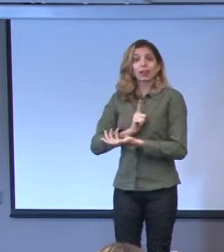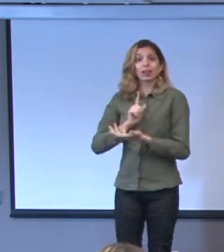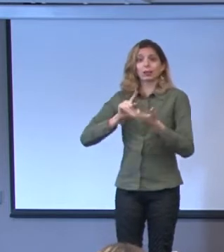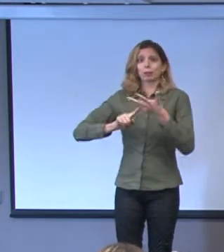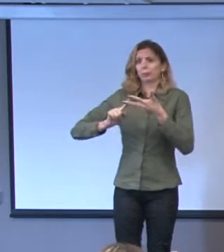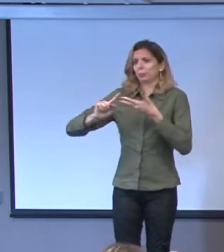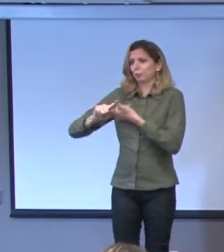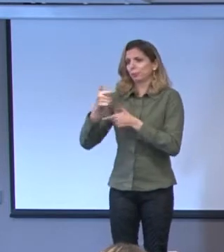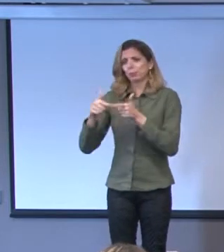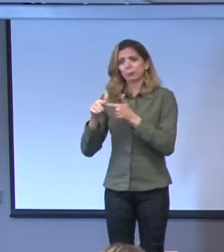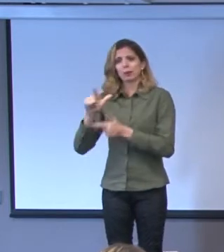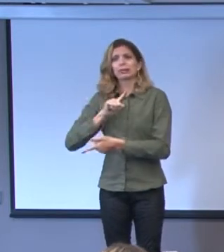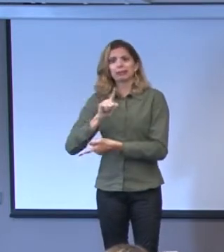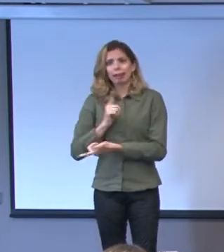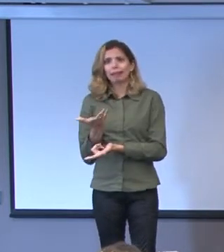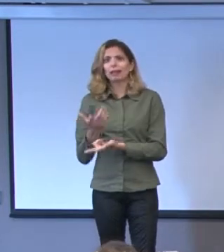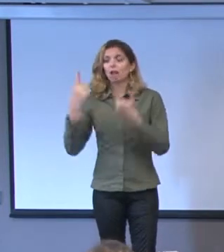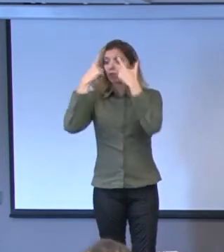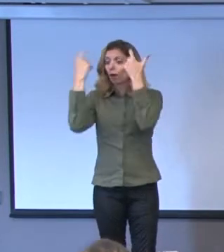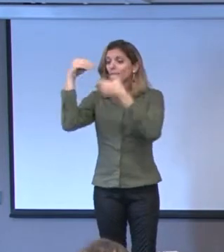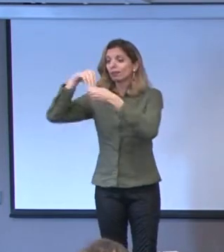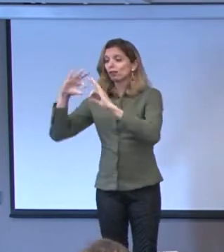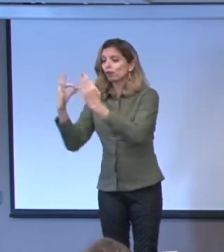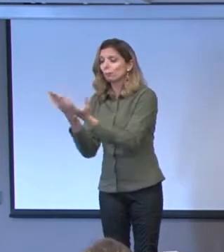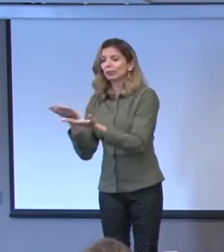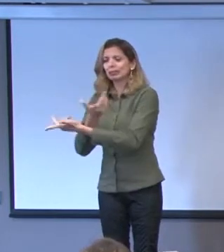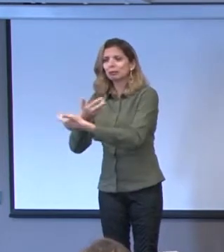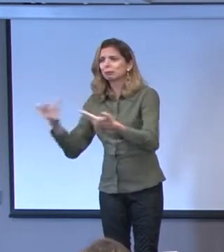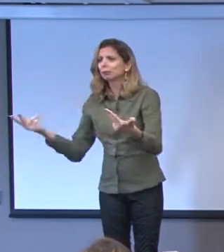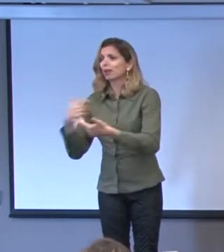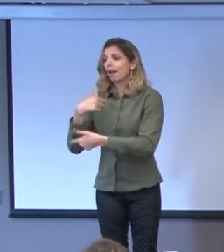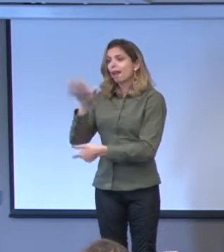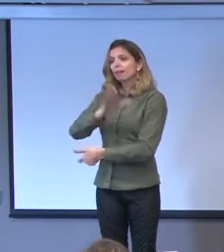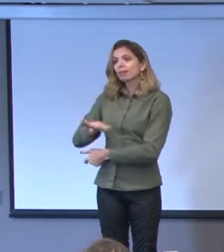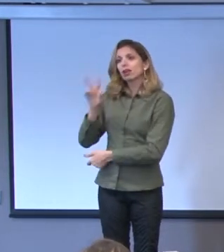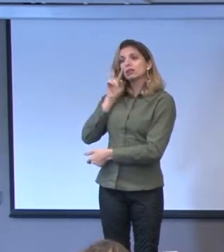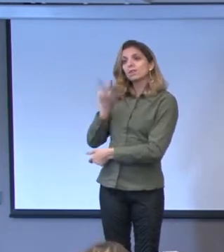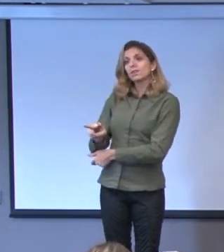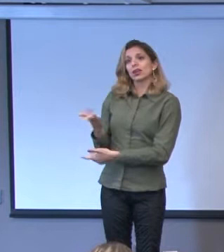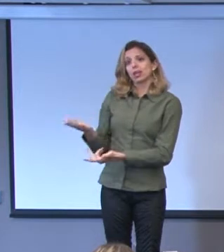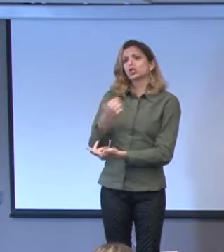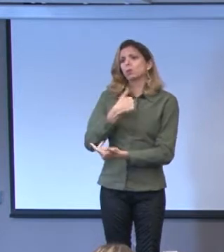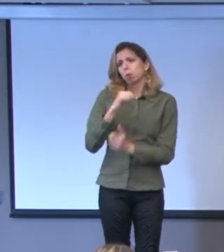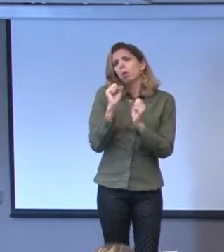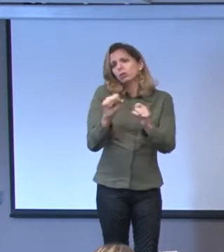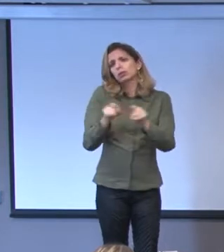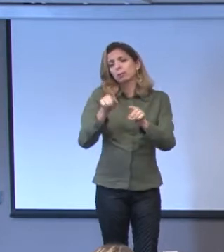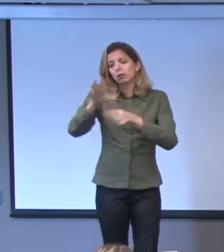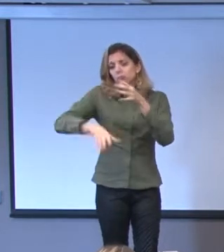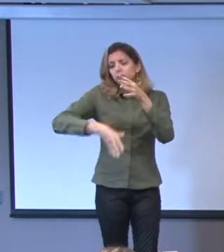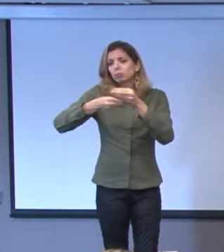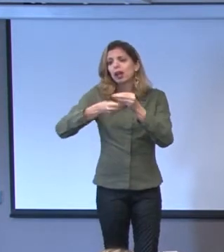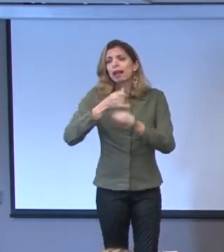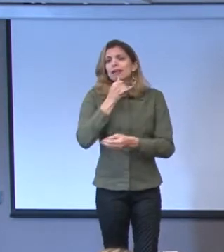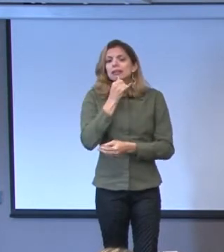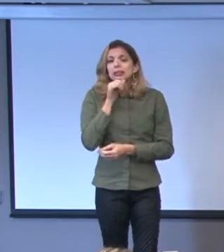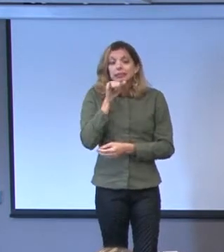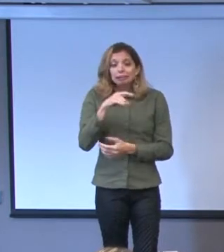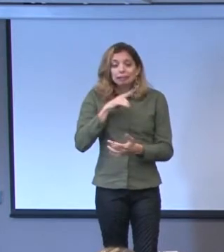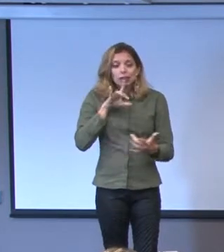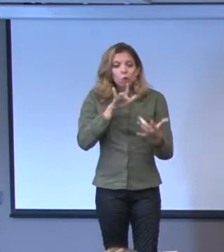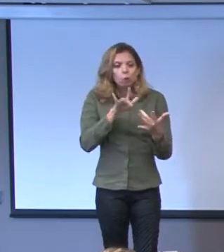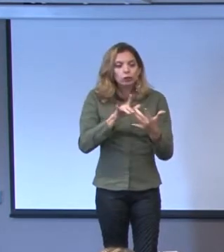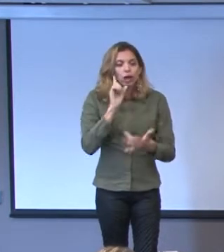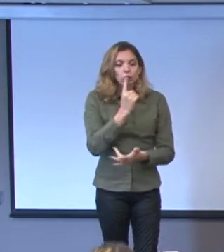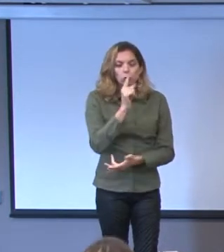uma porção de coisas, né? A violência na própria família. E eu poderia dizer também que, quando se tem esse contato